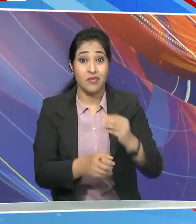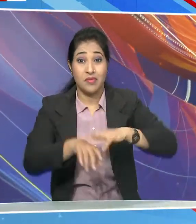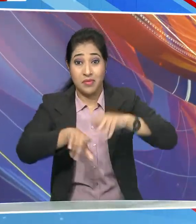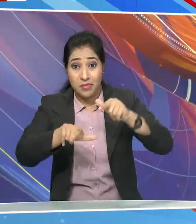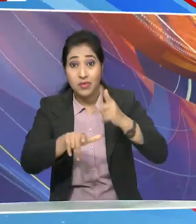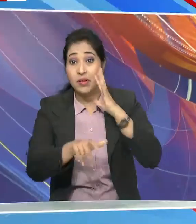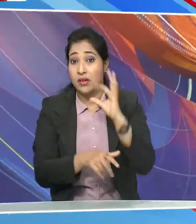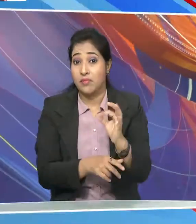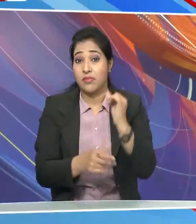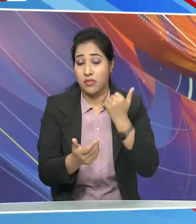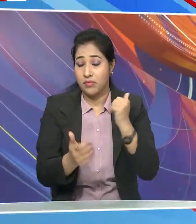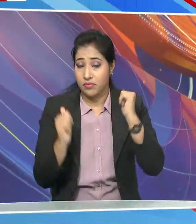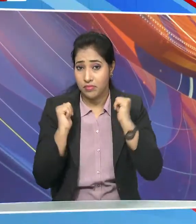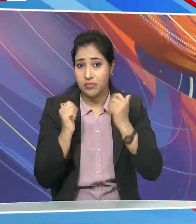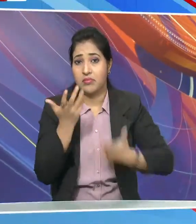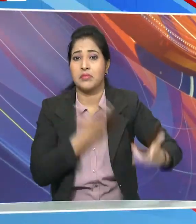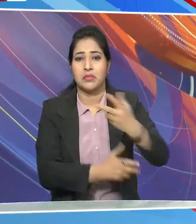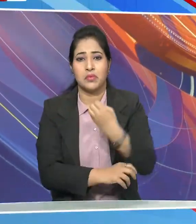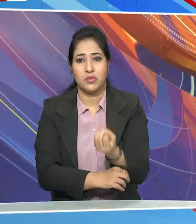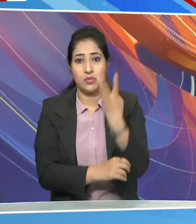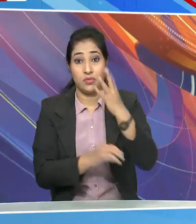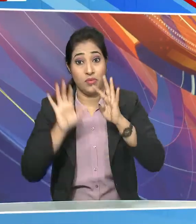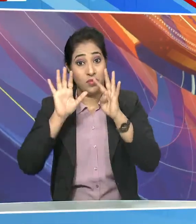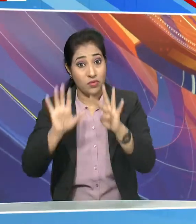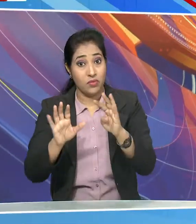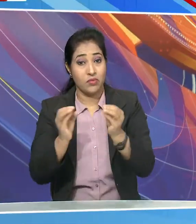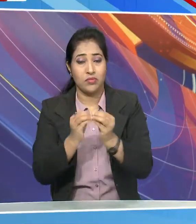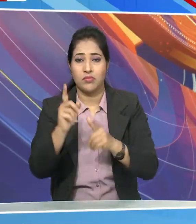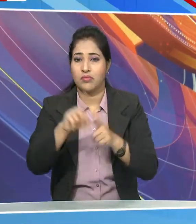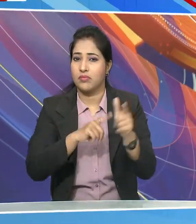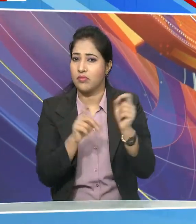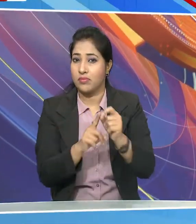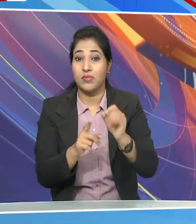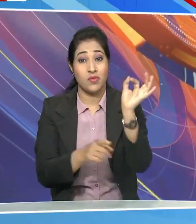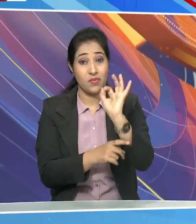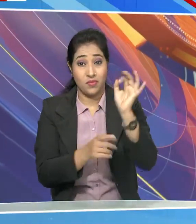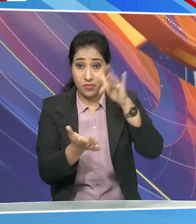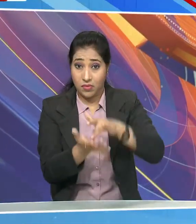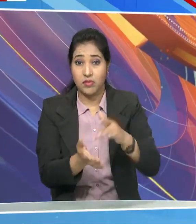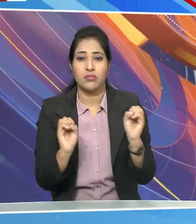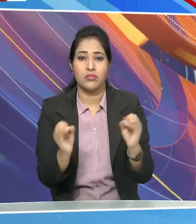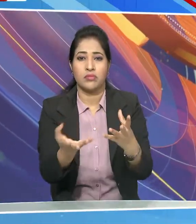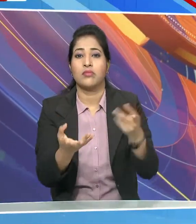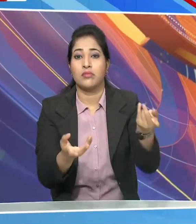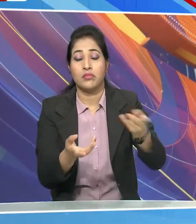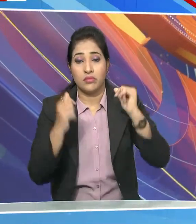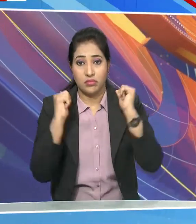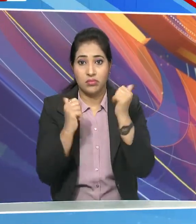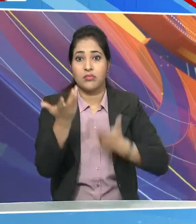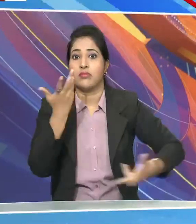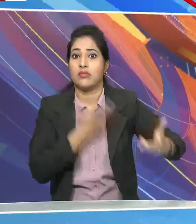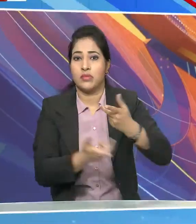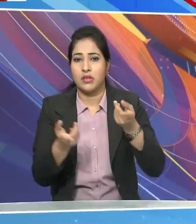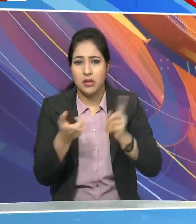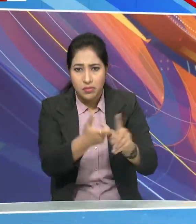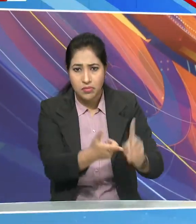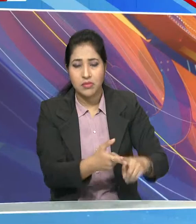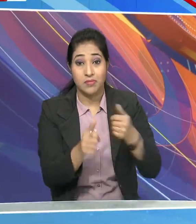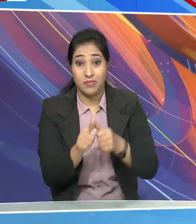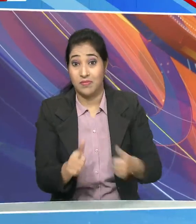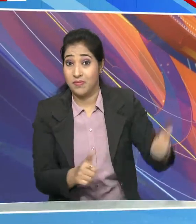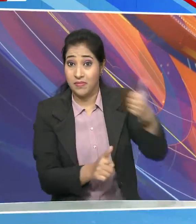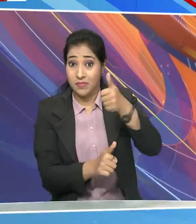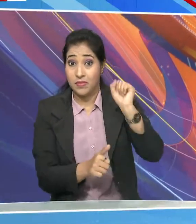महत्वपूर्ण बैठक सुबह करीब 9:00 बजे भाजपा कार्यालय में शुरू होगी बैठक में सभी मोर्चा के अध्यक्ष